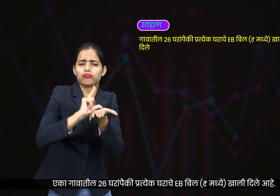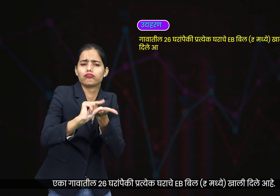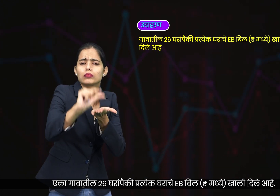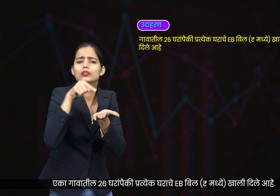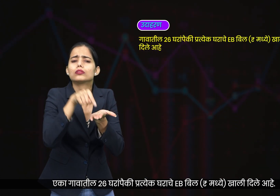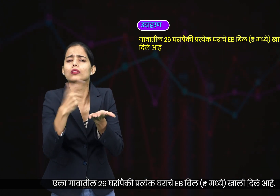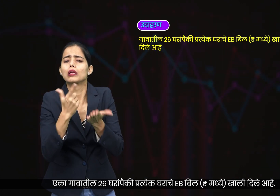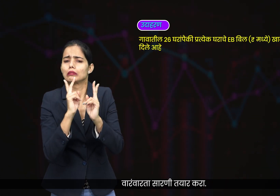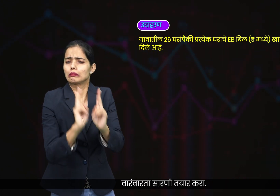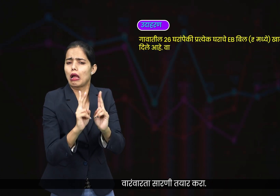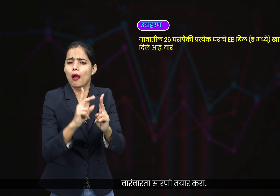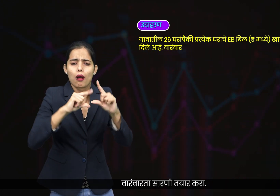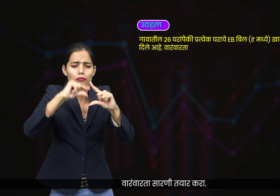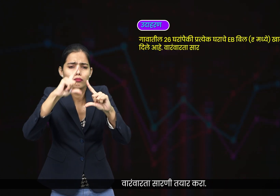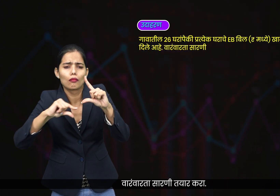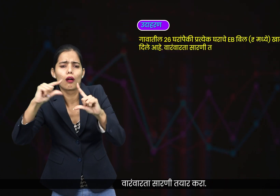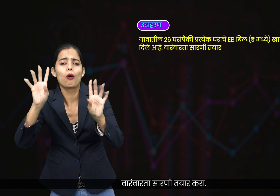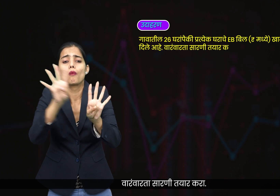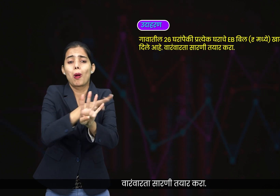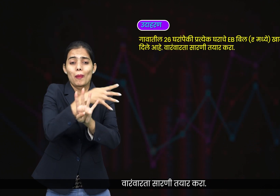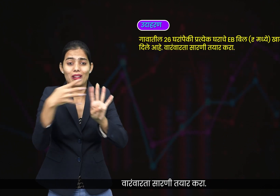खाली दिलेले आहे. वारंवारता सारणी तयार करा.